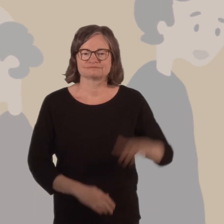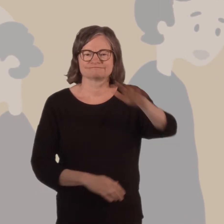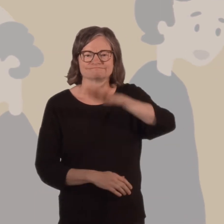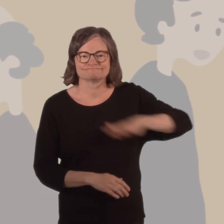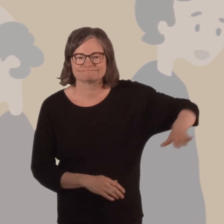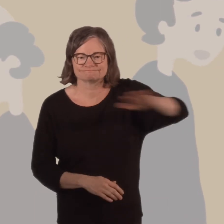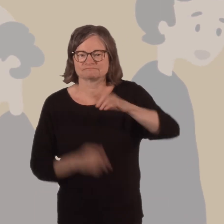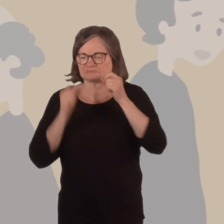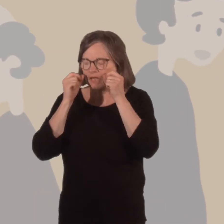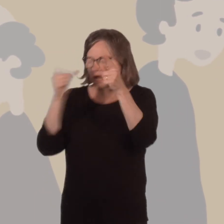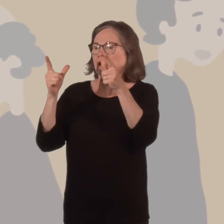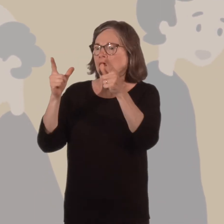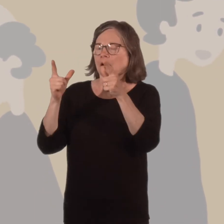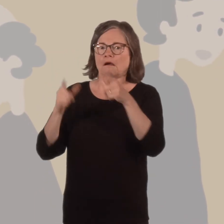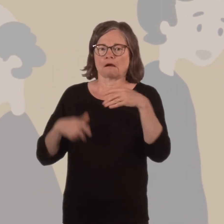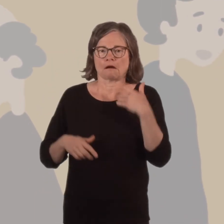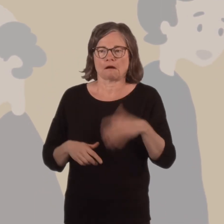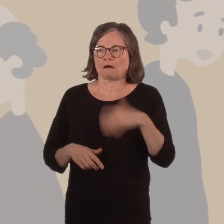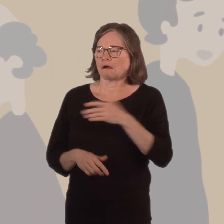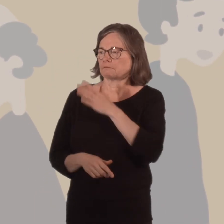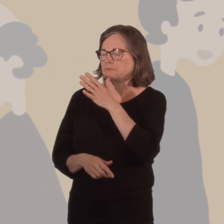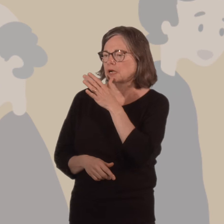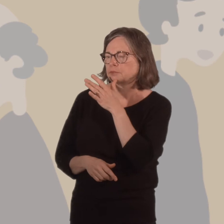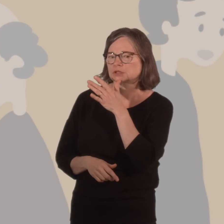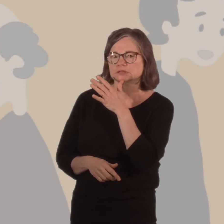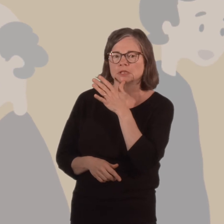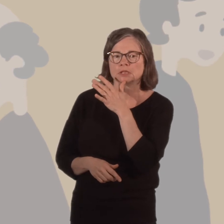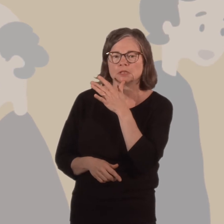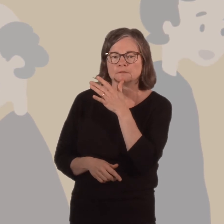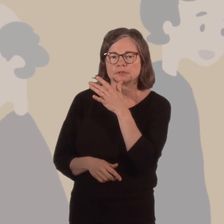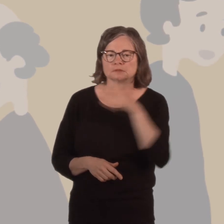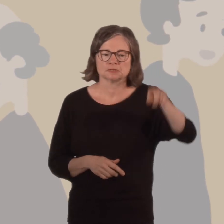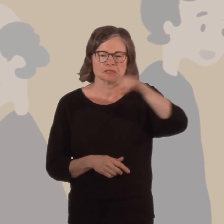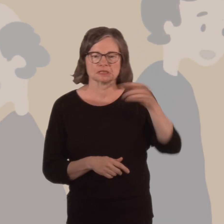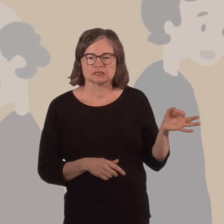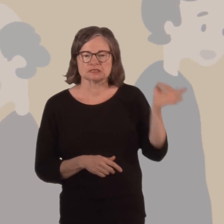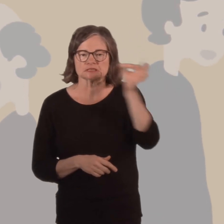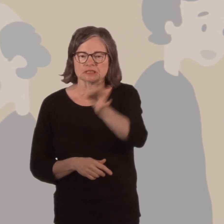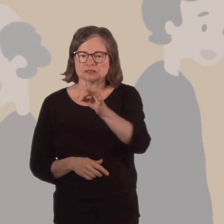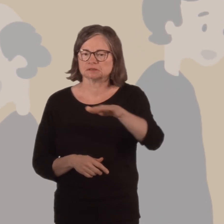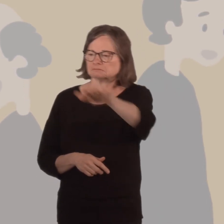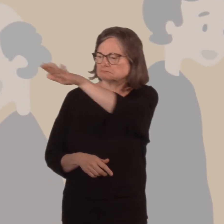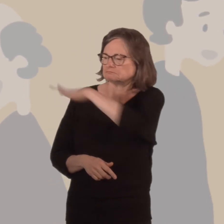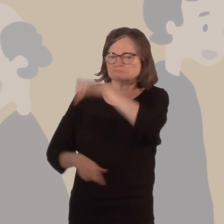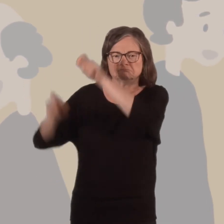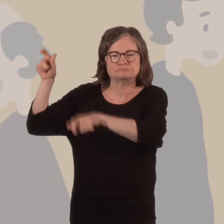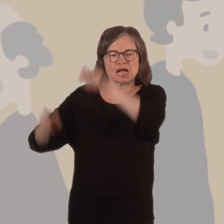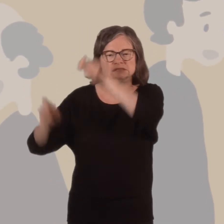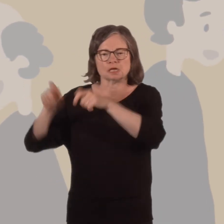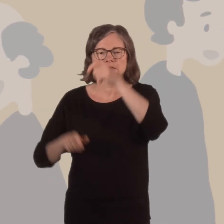Ils sont très étonnés et pleins d'admiration et ils disent: tous ces gens qui